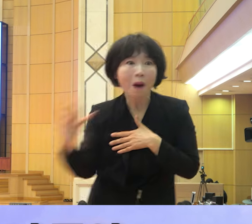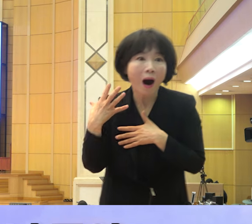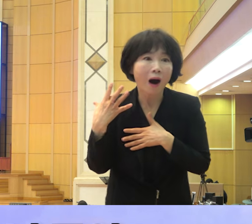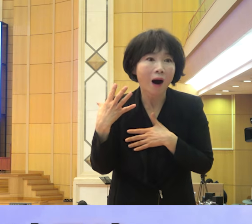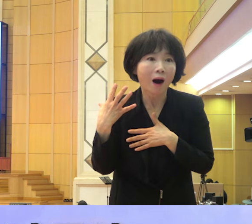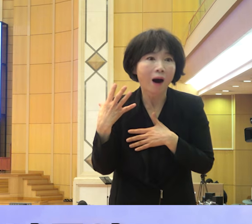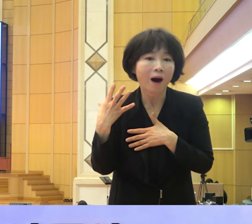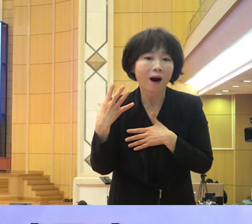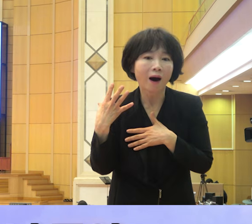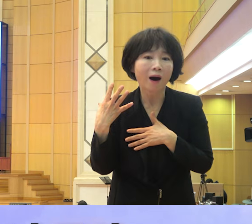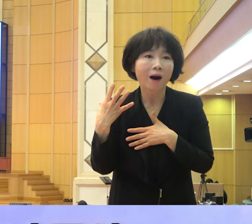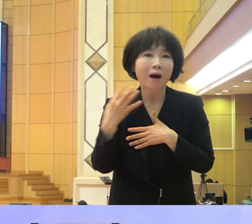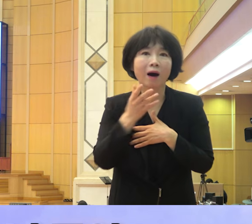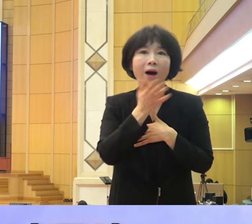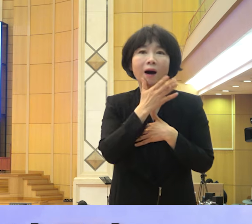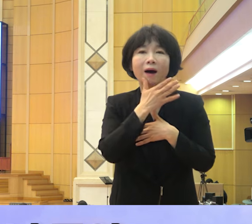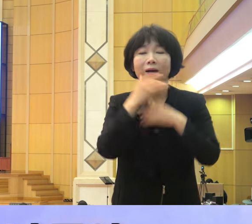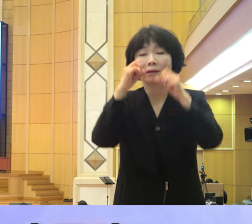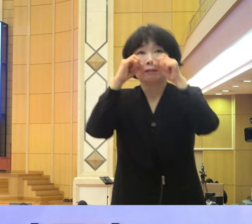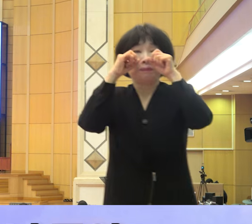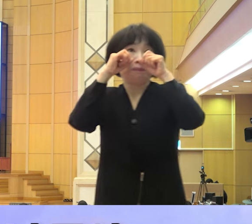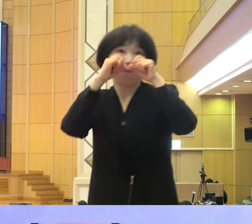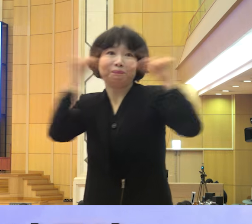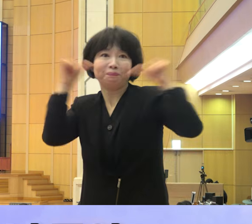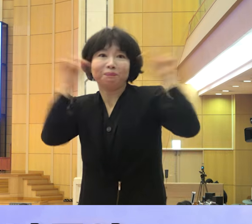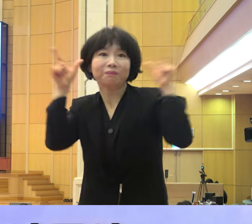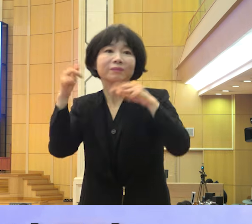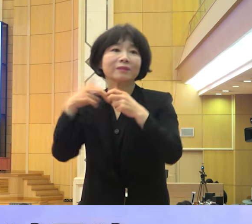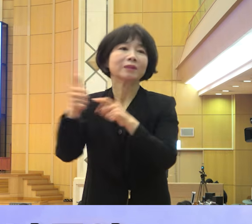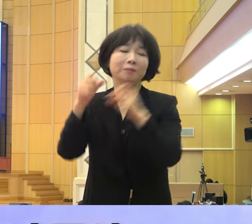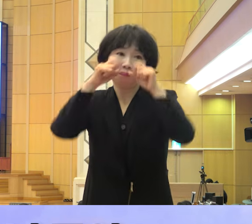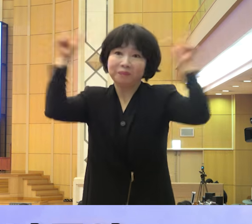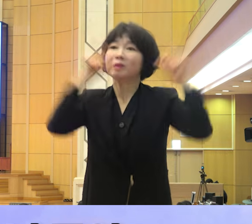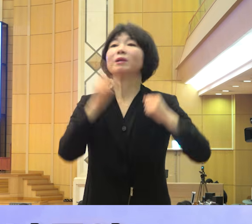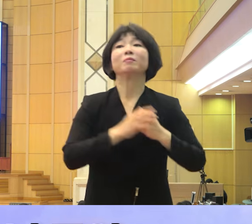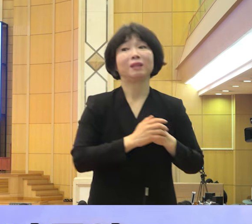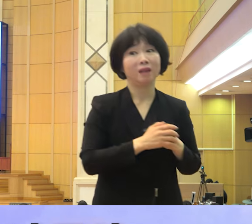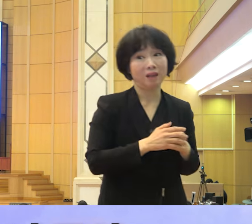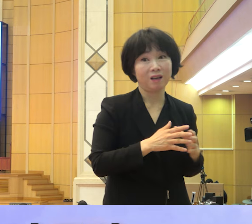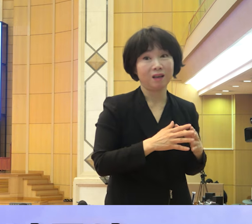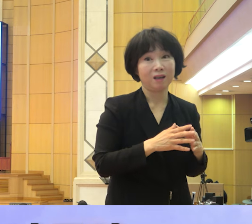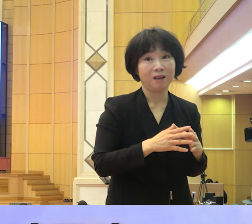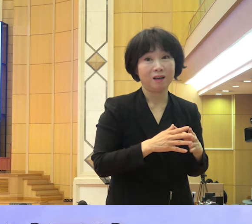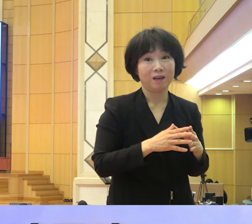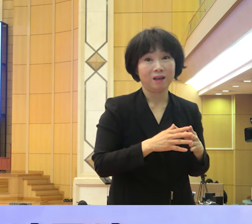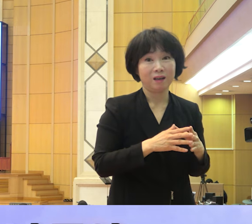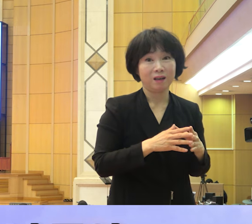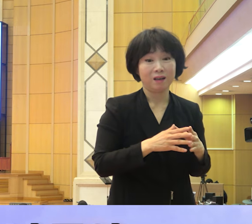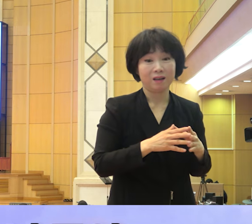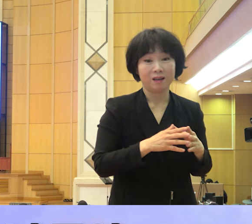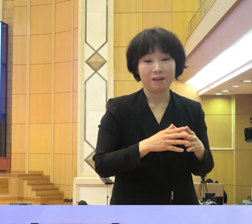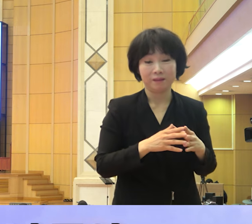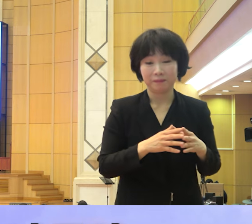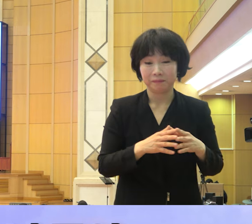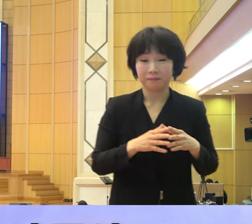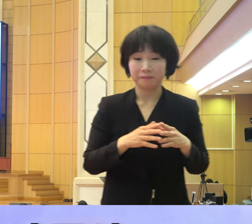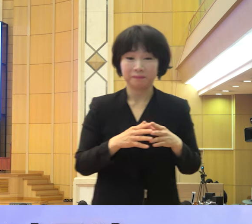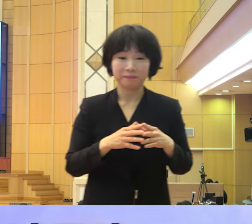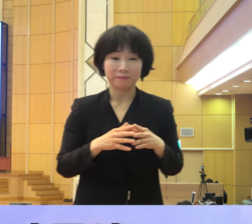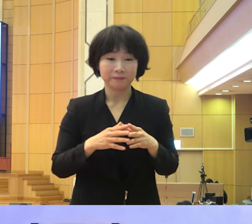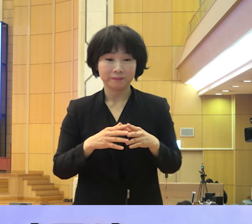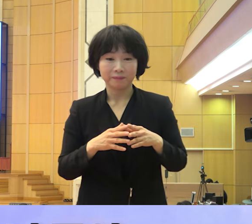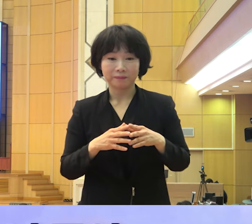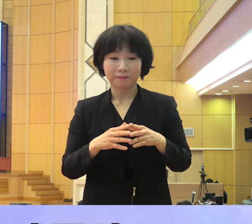하는 힌트를 얻은 것이에요. 요즘에 여러분 아마 우리 교회에서도